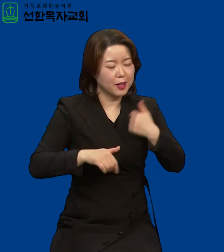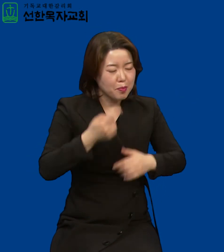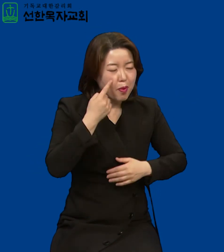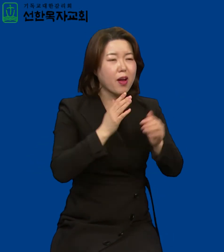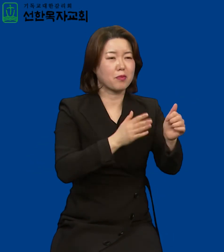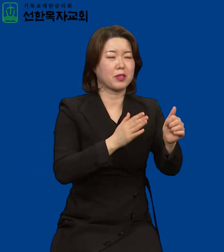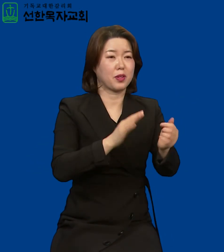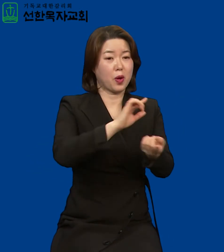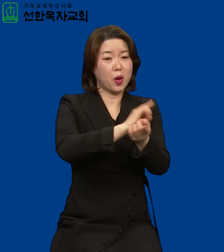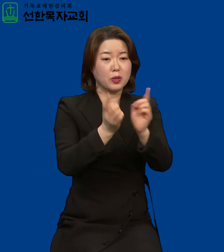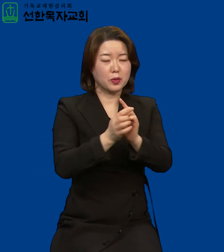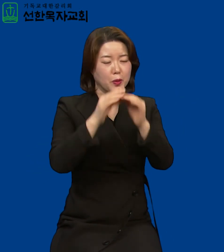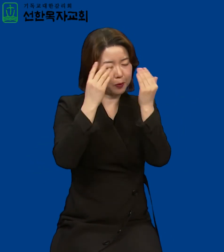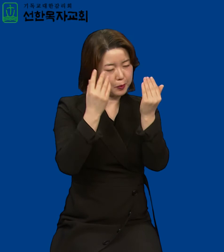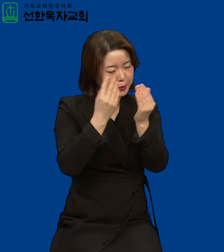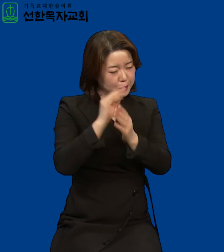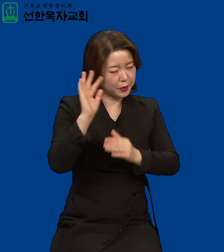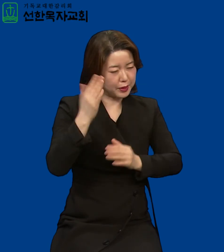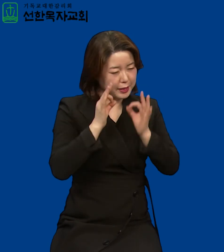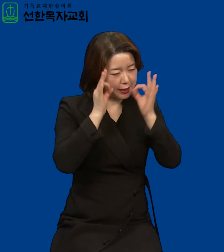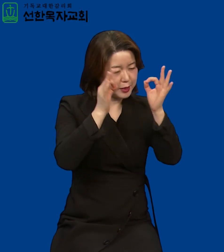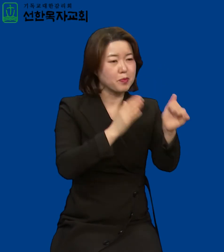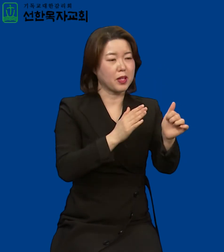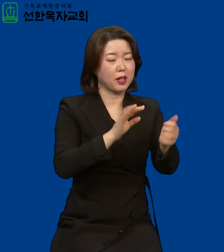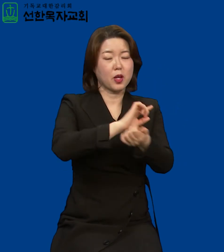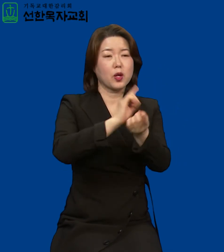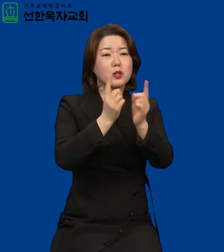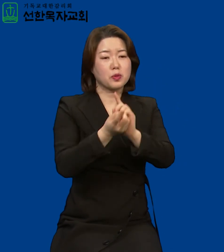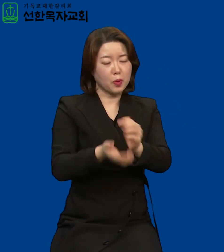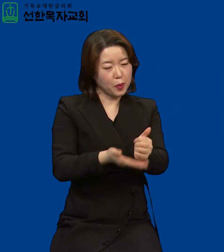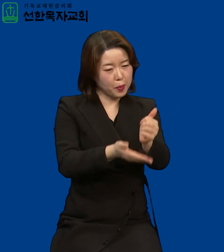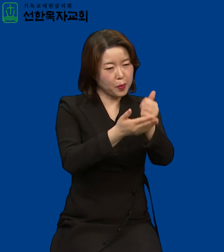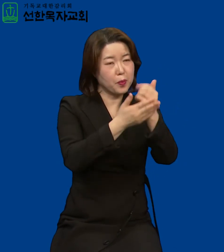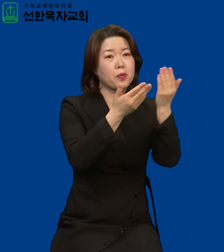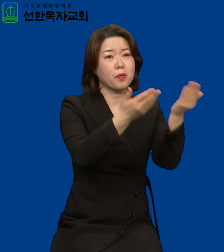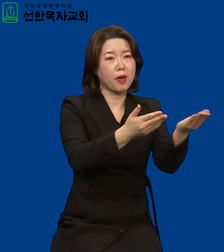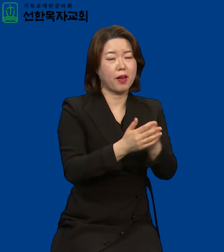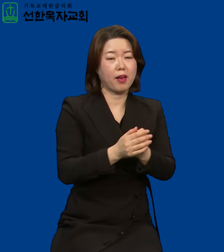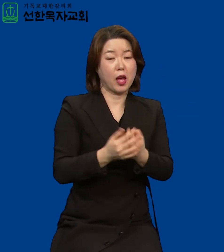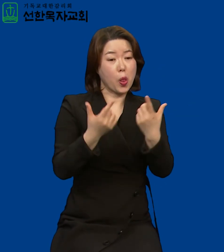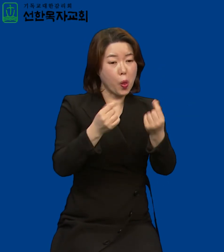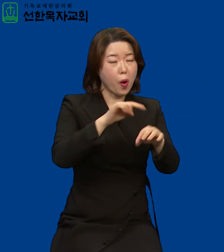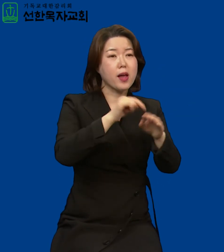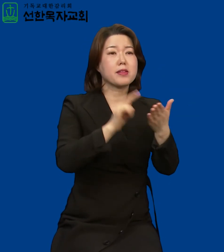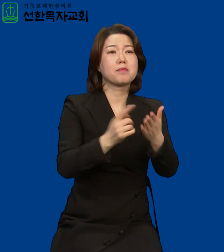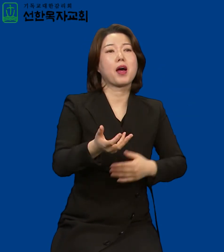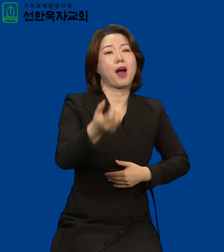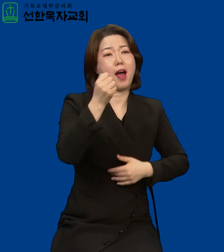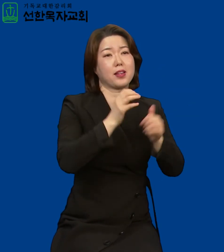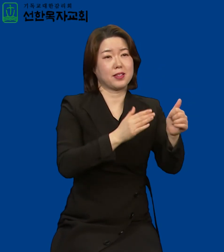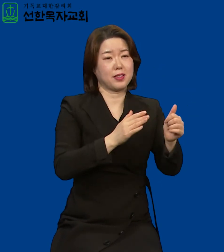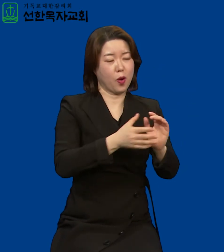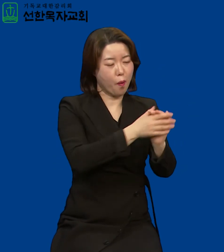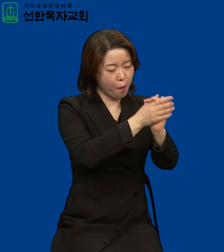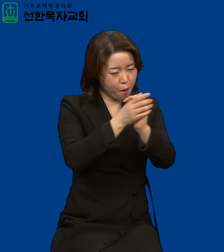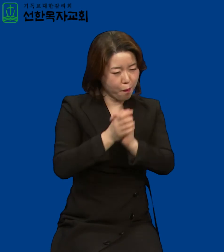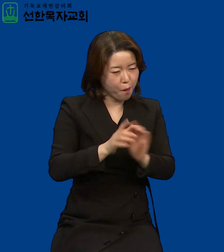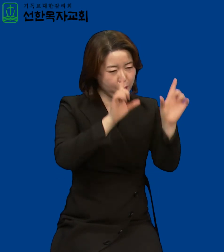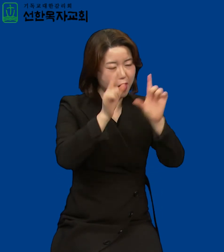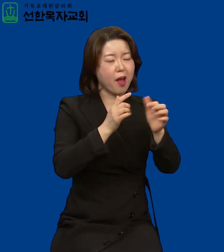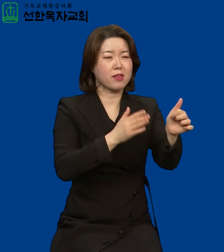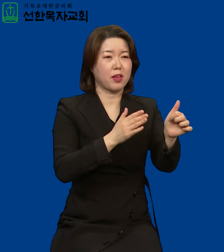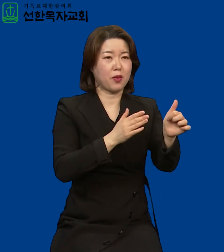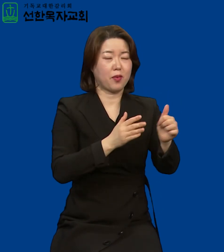서로 온전하게 되기를 힘쓰세요. 서로 격려하세요. 같은 마음을 품으세요. 화평하게 지내세요.